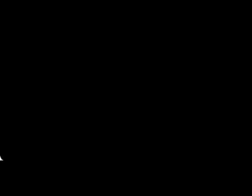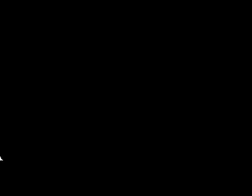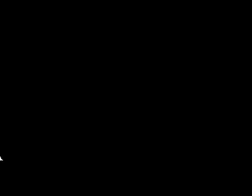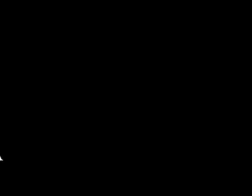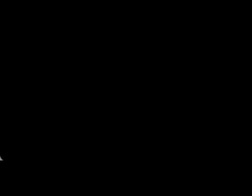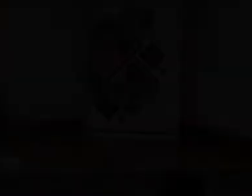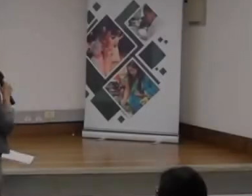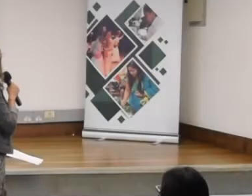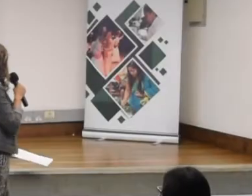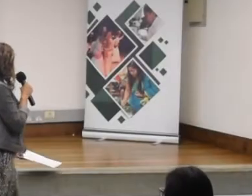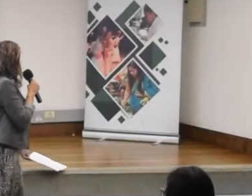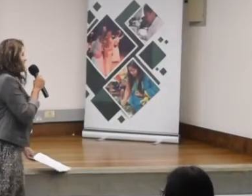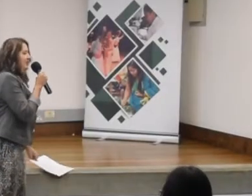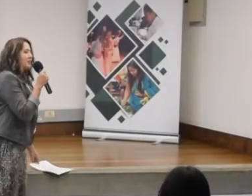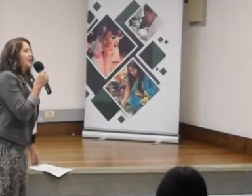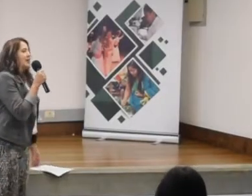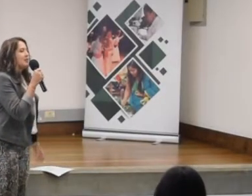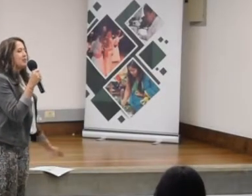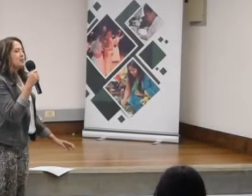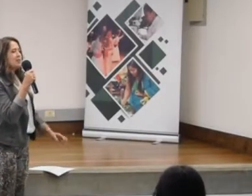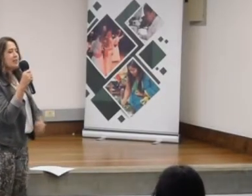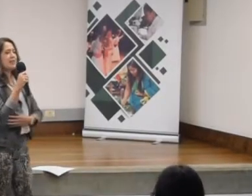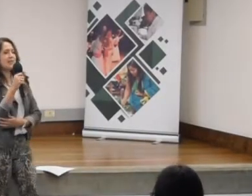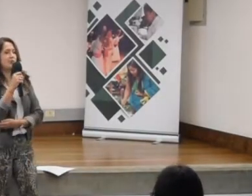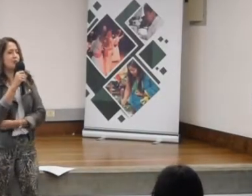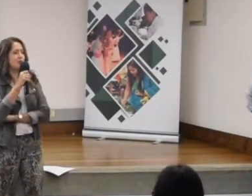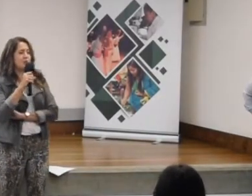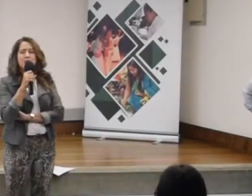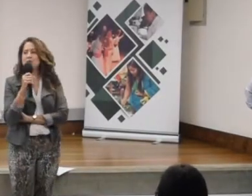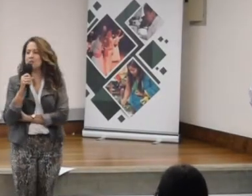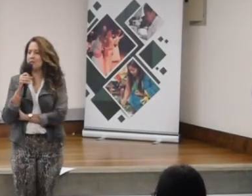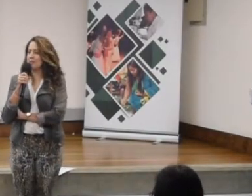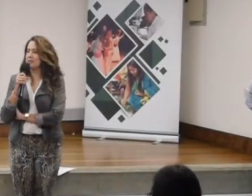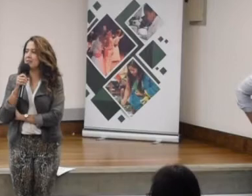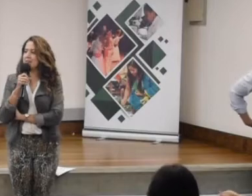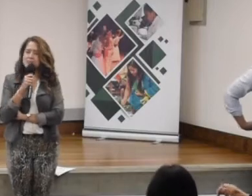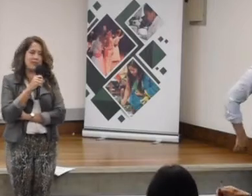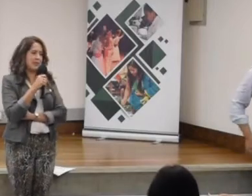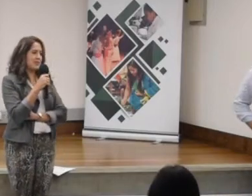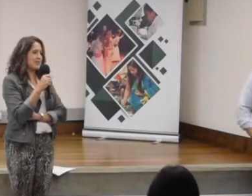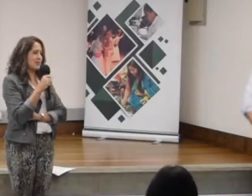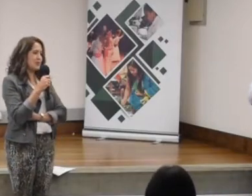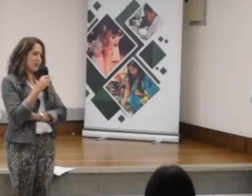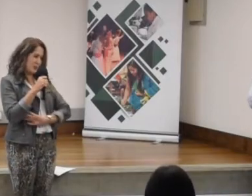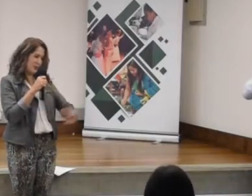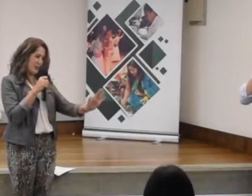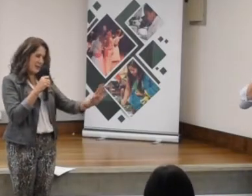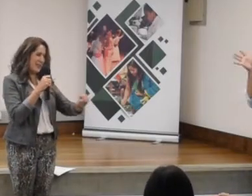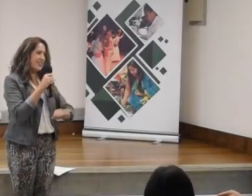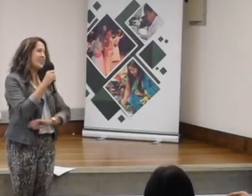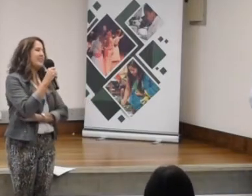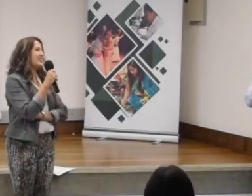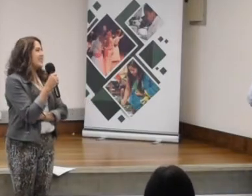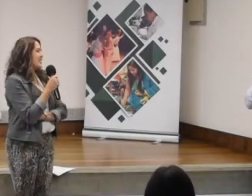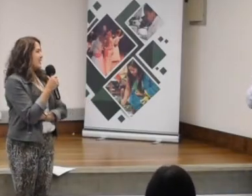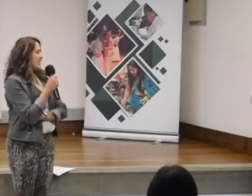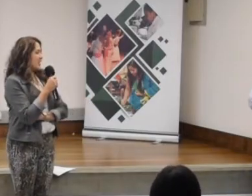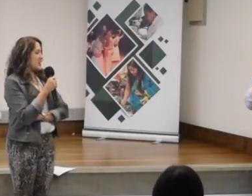Gracias por la invitación que me hacen pues a la reunión que tienen este momento